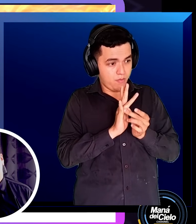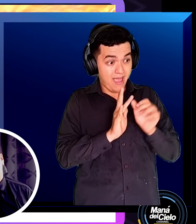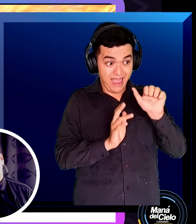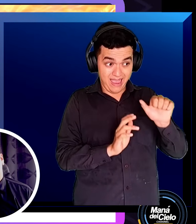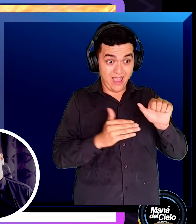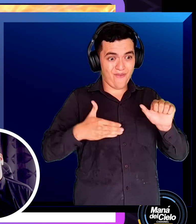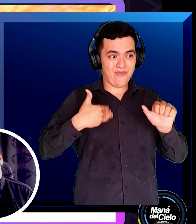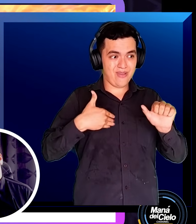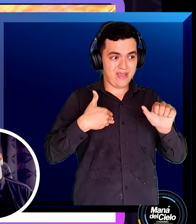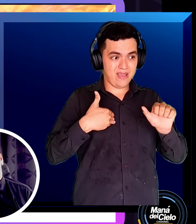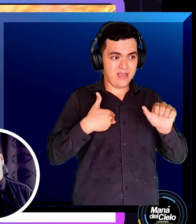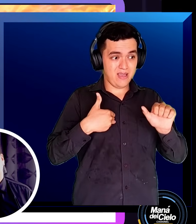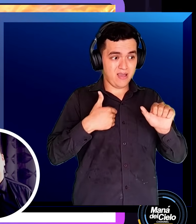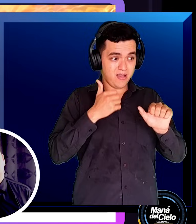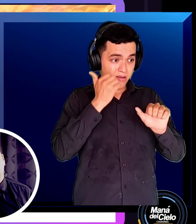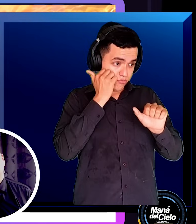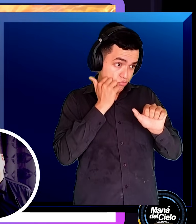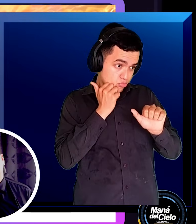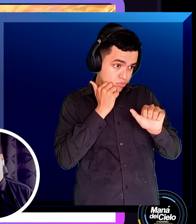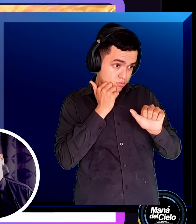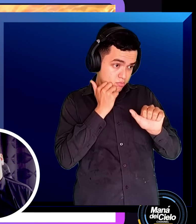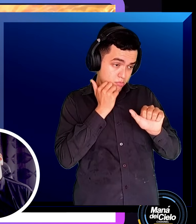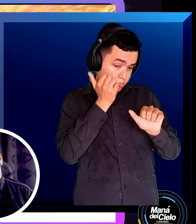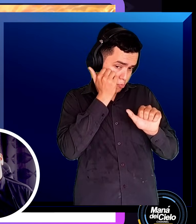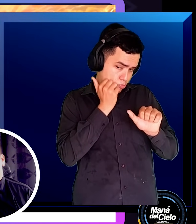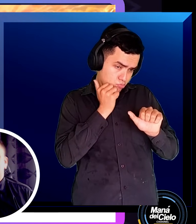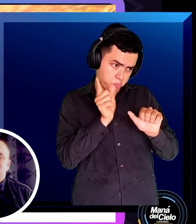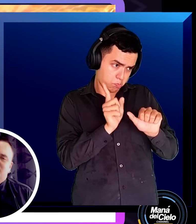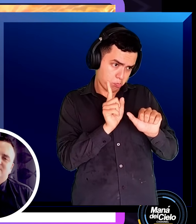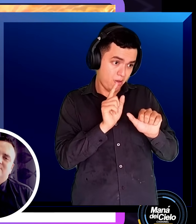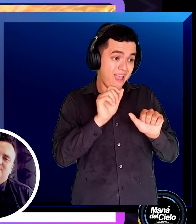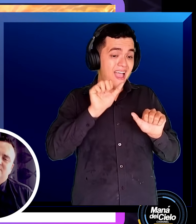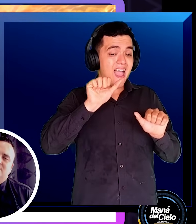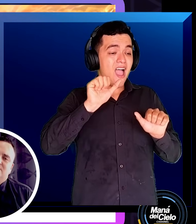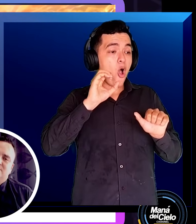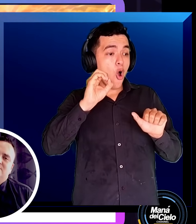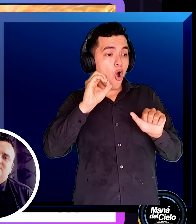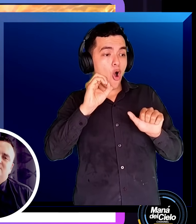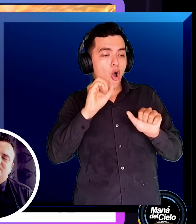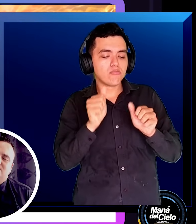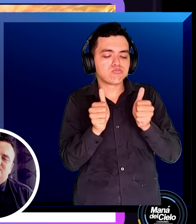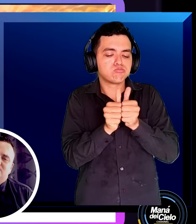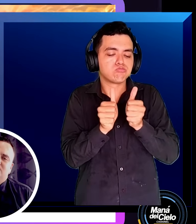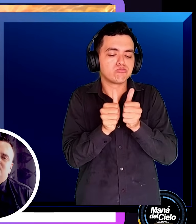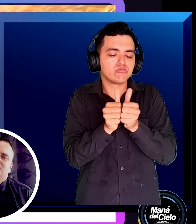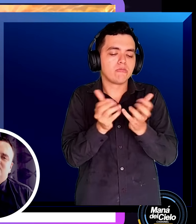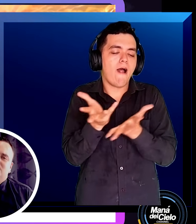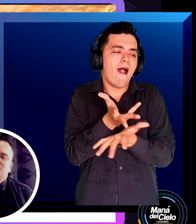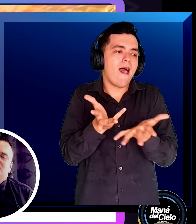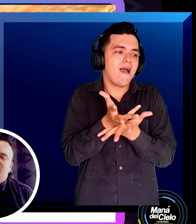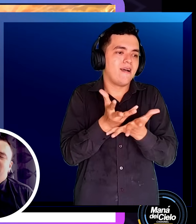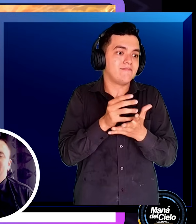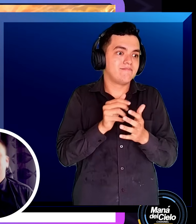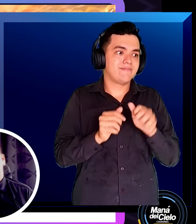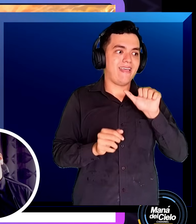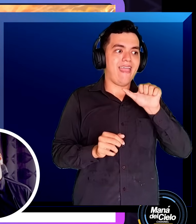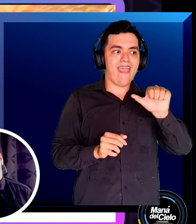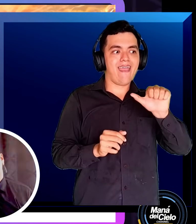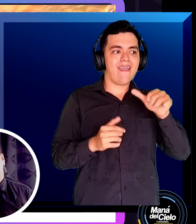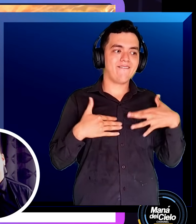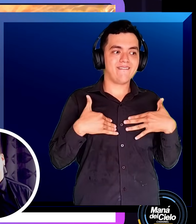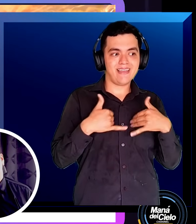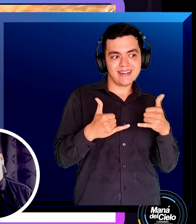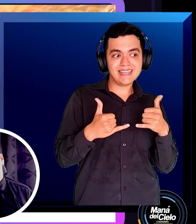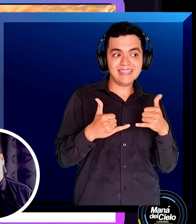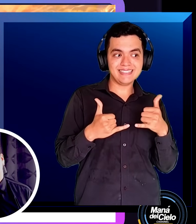Entonces estaban disfrutando de su presencia, de sus maravillas, de sus milagros, de su gloria, de todo lo que